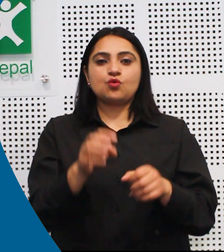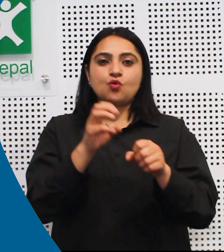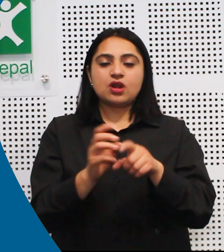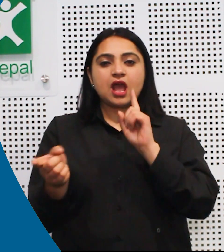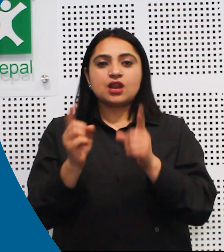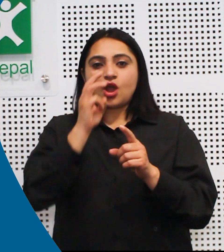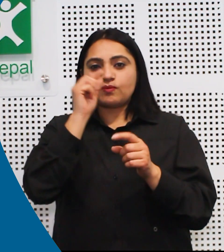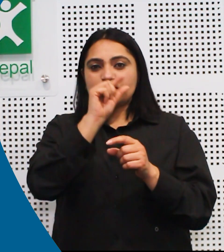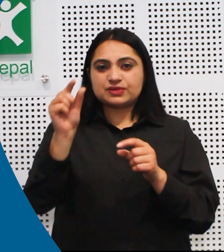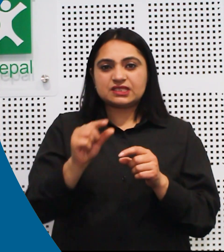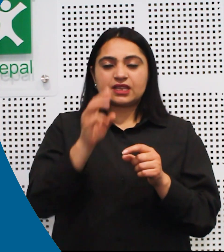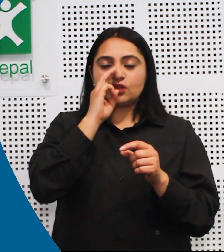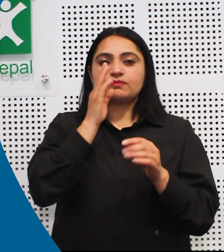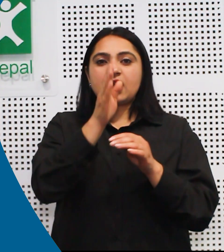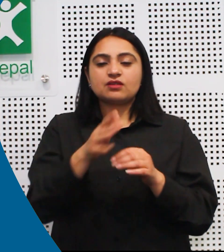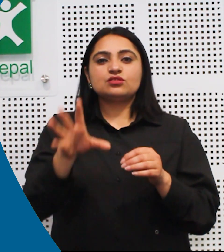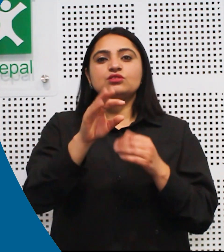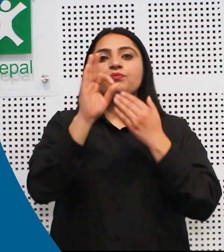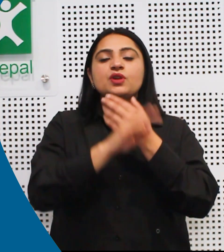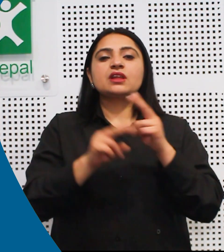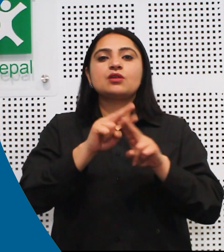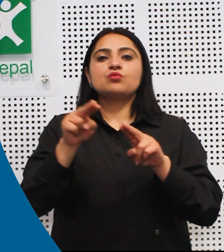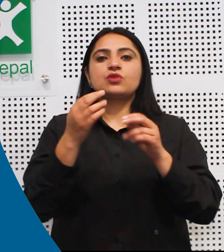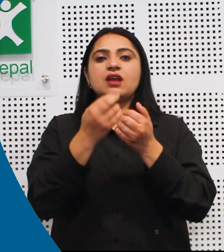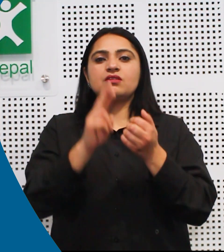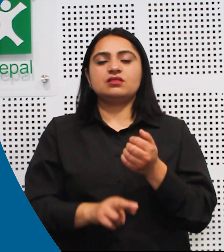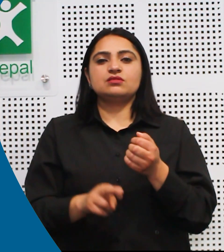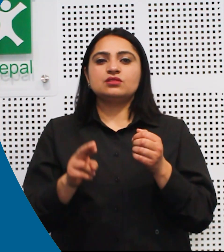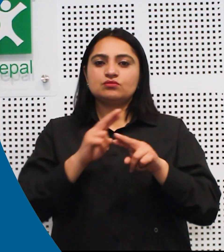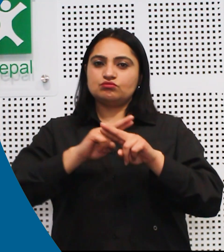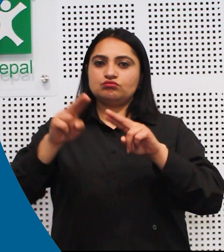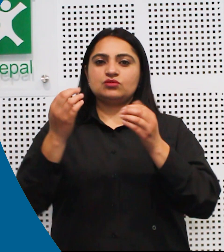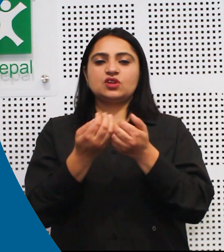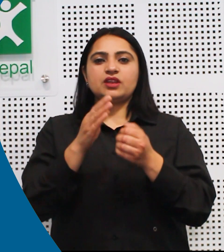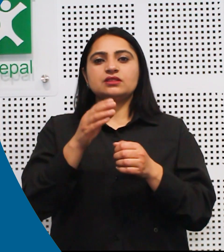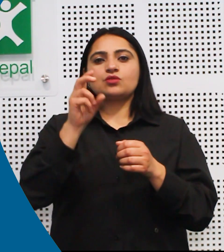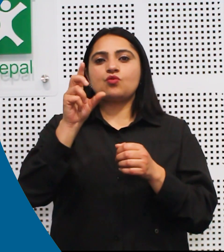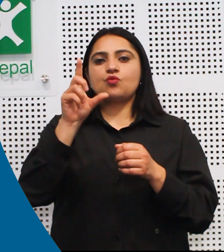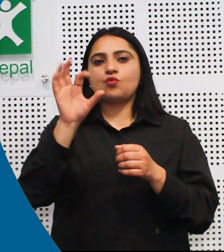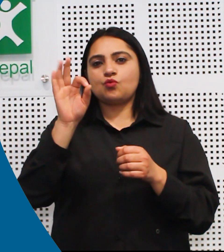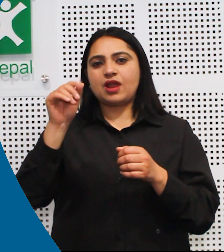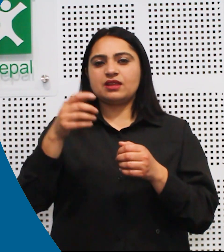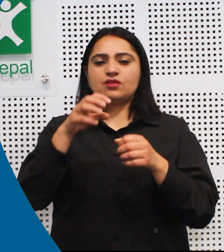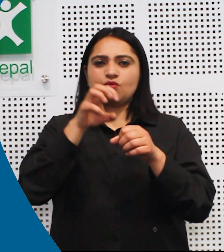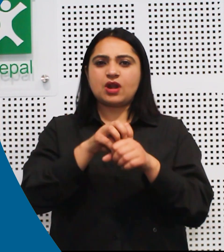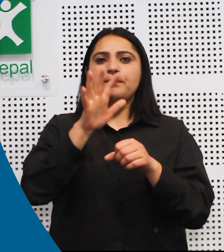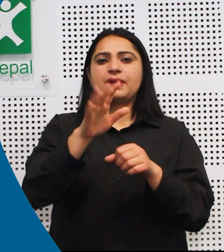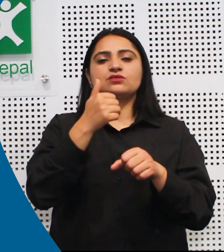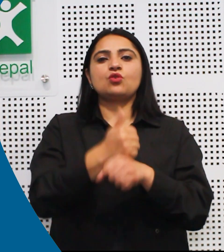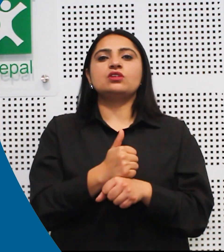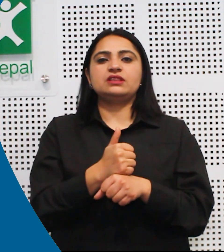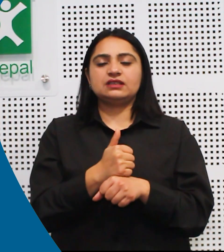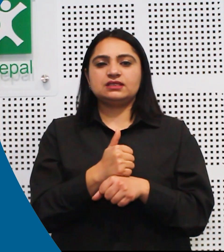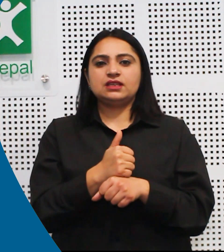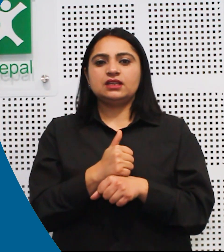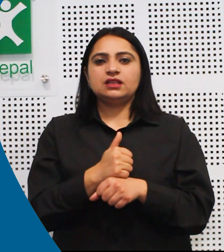नगरमा विषयगतमा गएर सबै प्रक्रियाहरू पूरा गरेर योजना सम्पन्न भएका हुन्। म वालिङ नगरपालिका वडा नम्बर 5 को वडा अध्यक्ष छवियाले हामीले